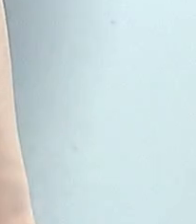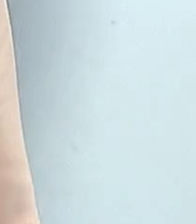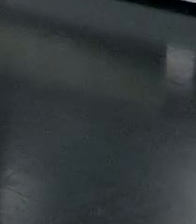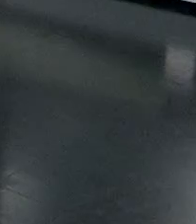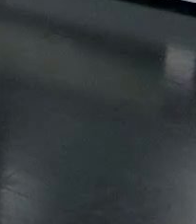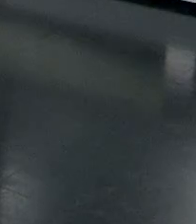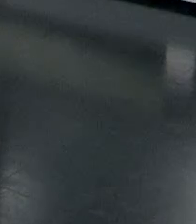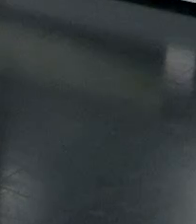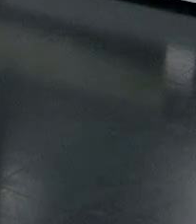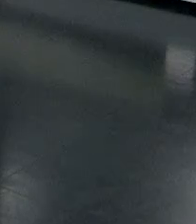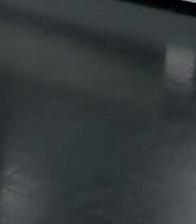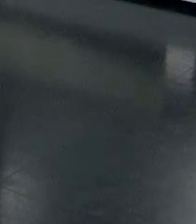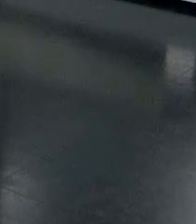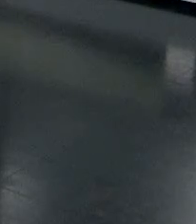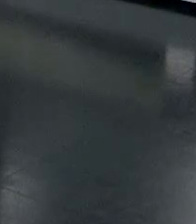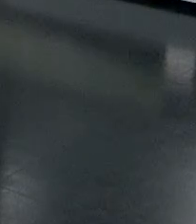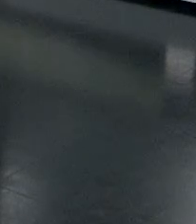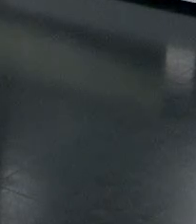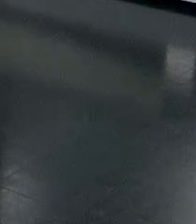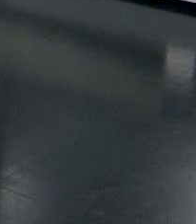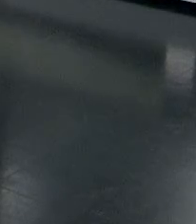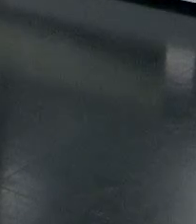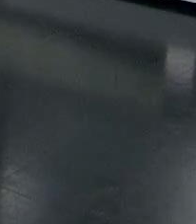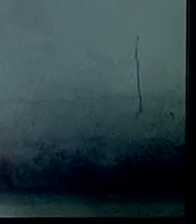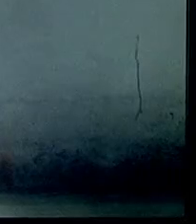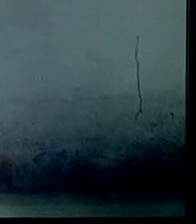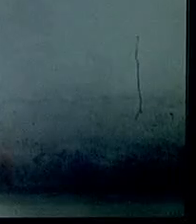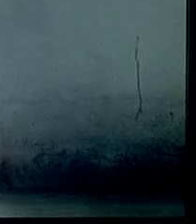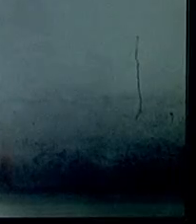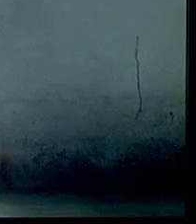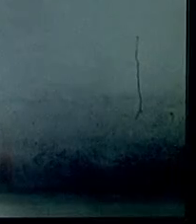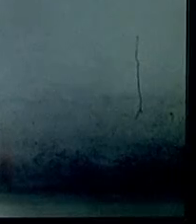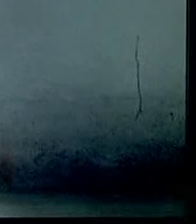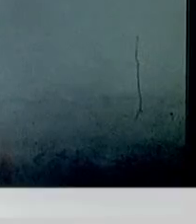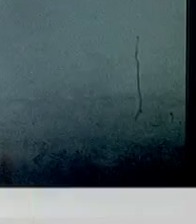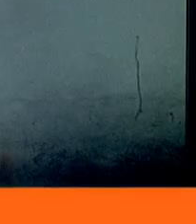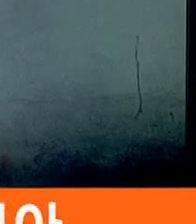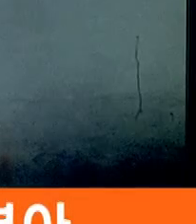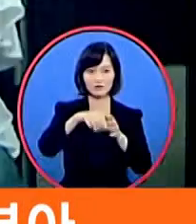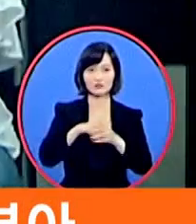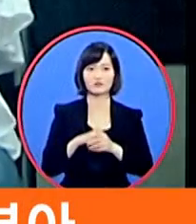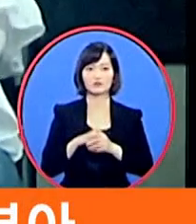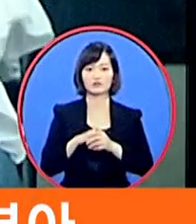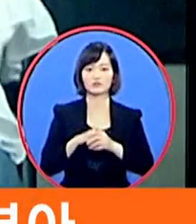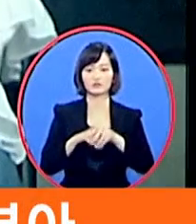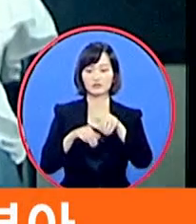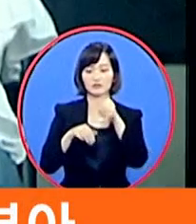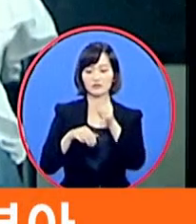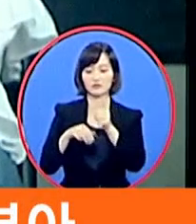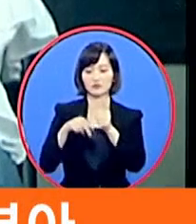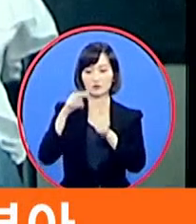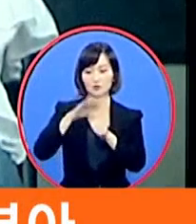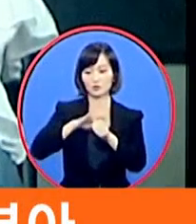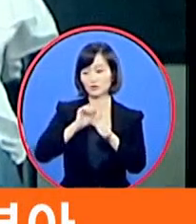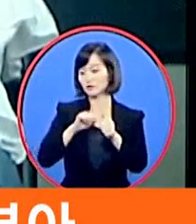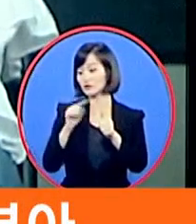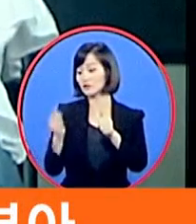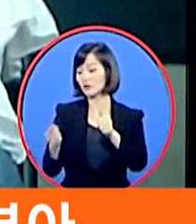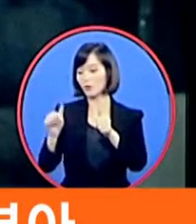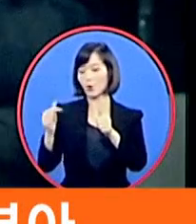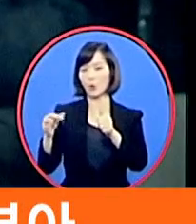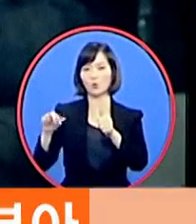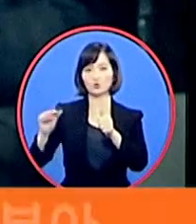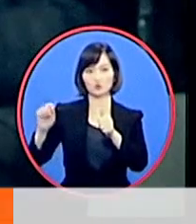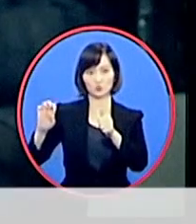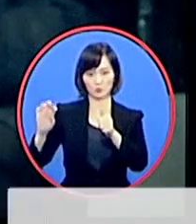합니다 안녕하세요 안녕하세요 히든 잡식 아닙니다 장 미 대선을 앞두고 선거 유세가 한창인 가운데 오늘